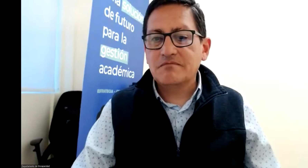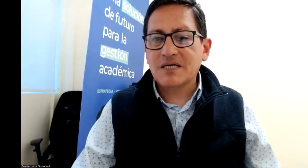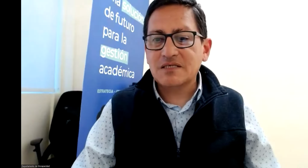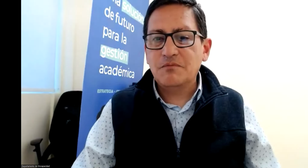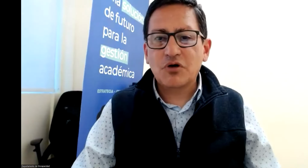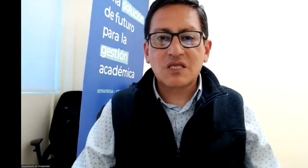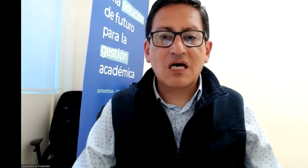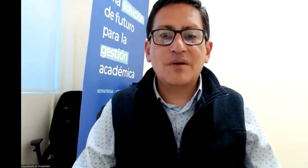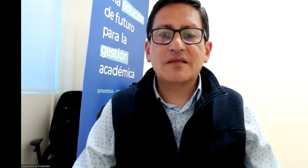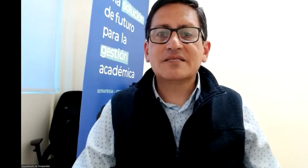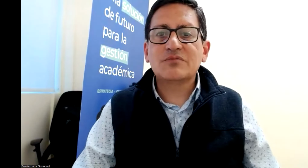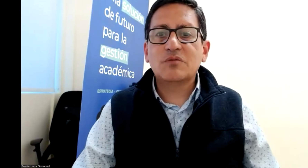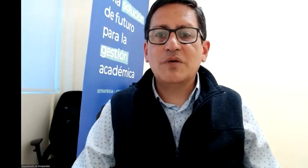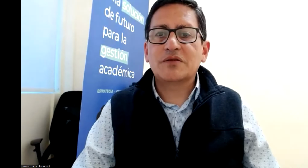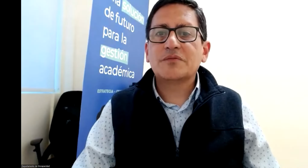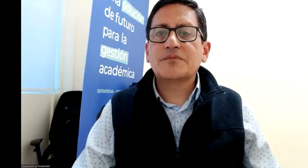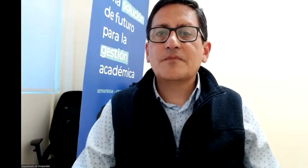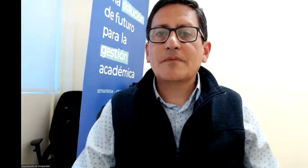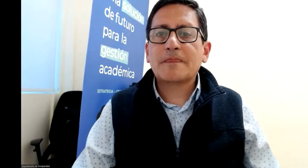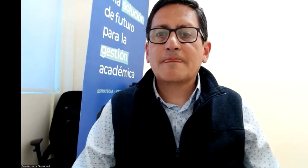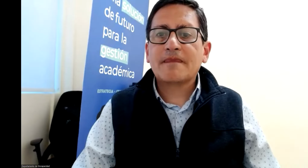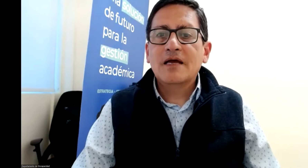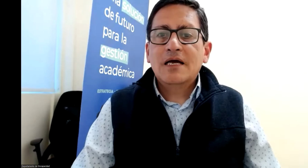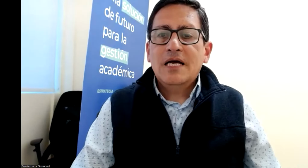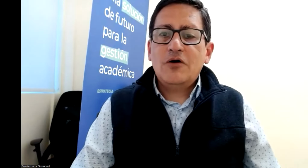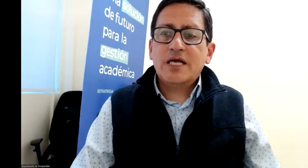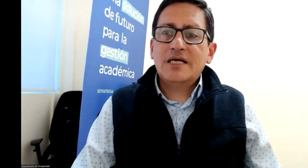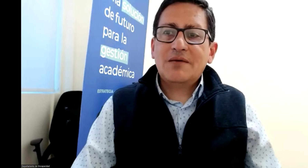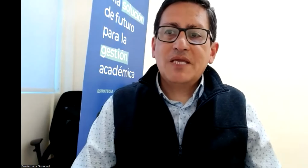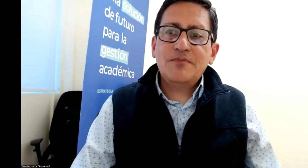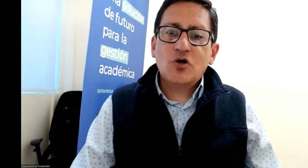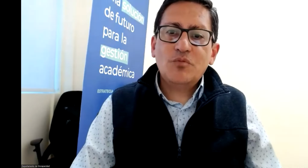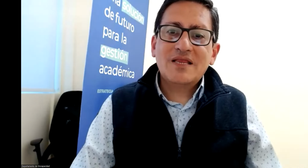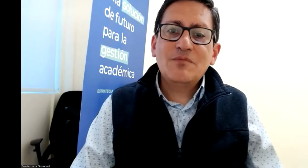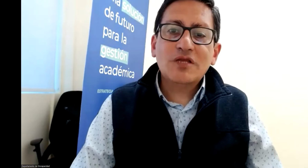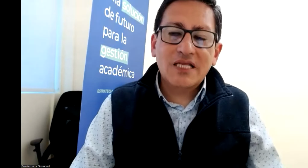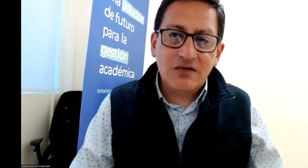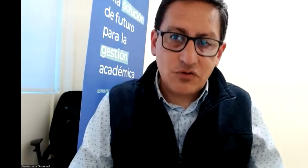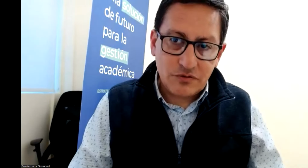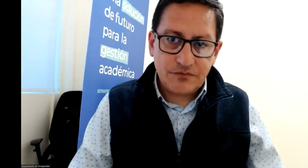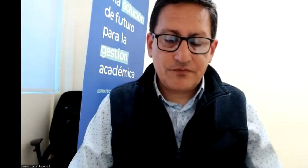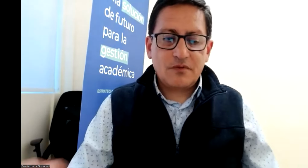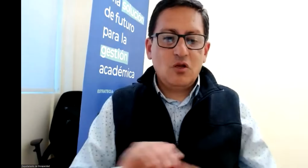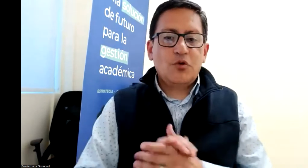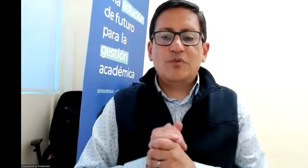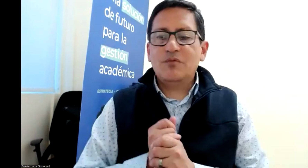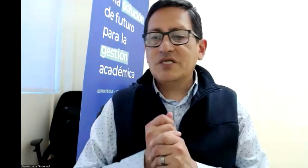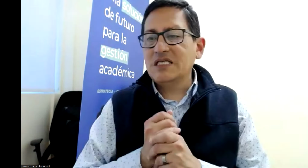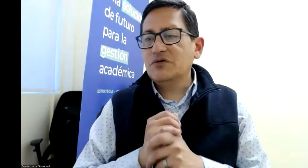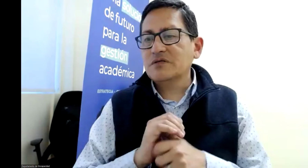más importa aprenderse por el momento ahora también hay pronombres demostrativos los pronombres demostrativos